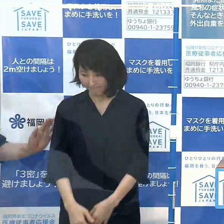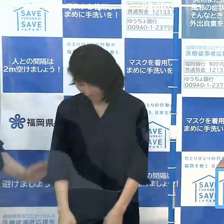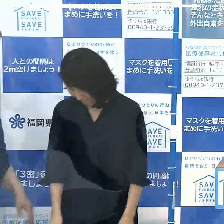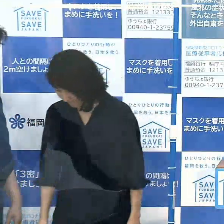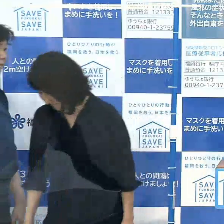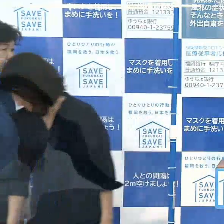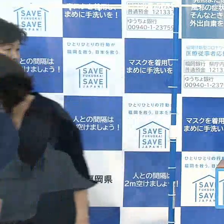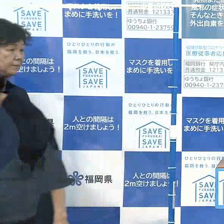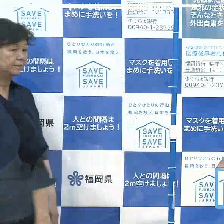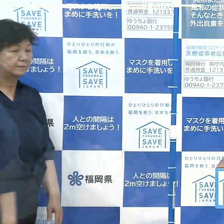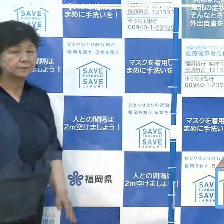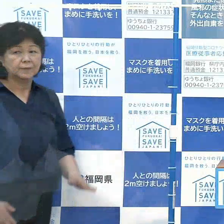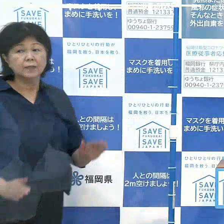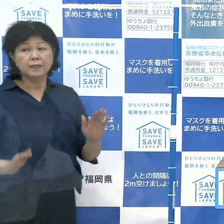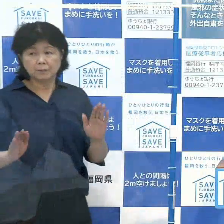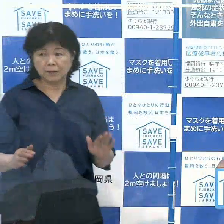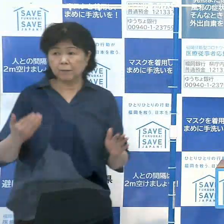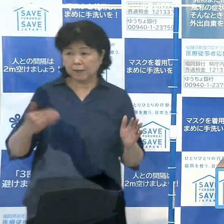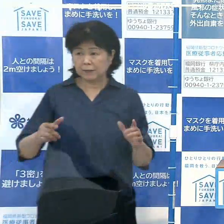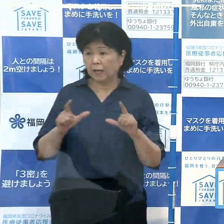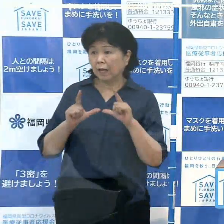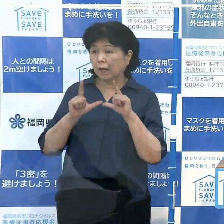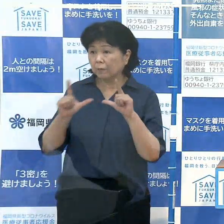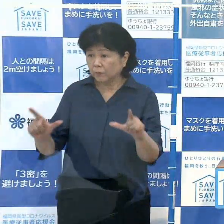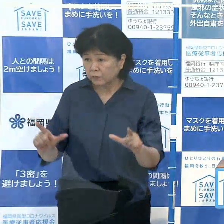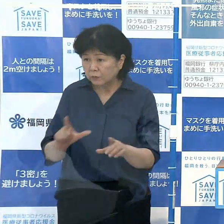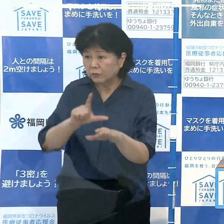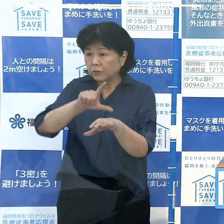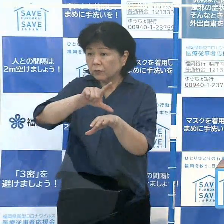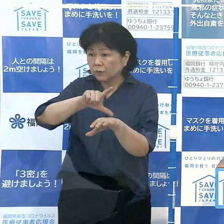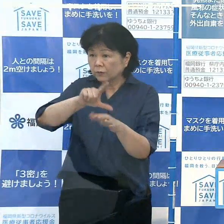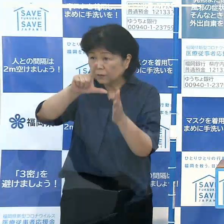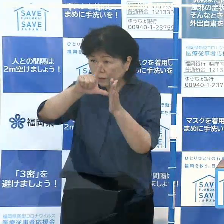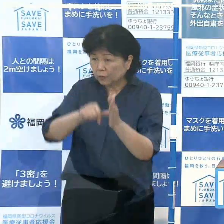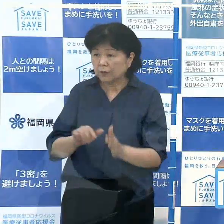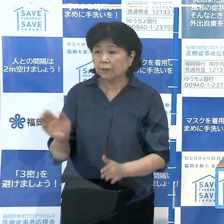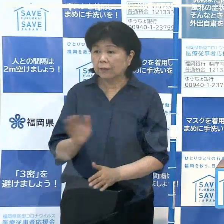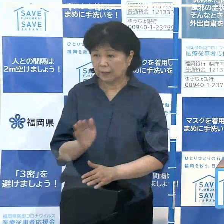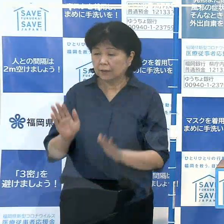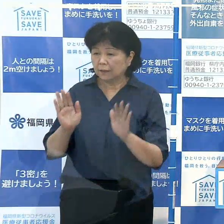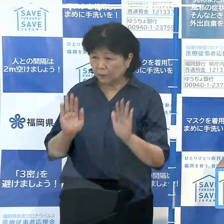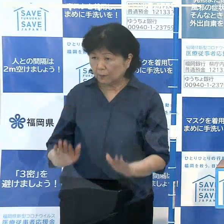まだそれを発表するタイミングじゃないんですけど、作業は続けてます。